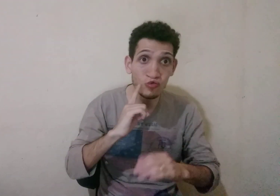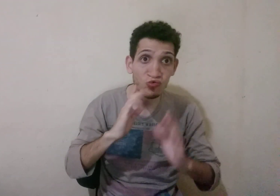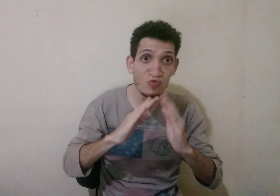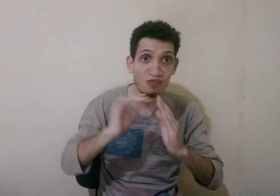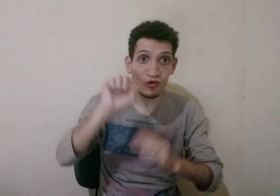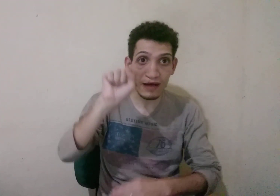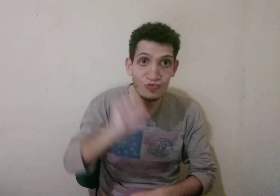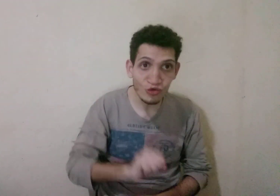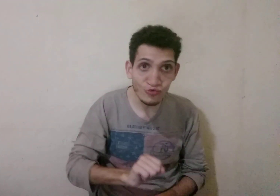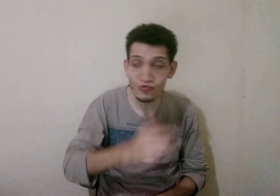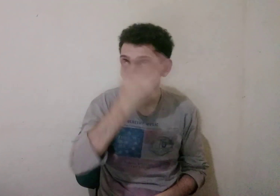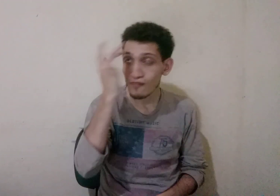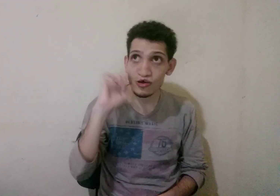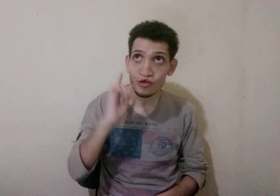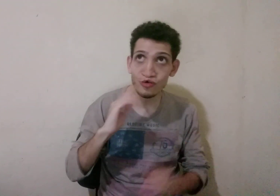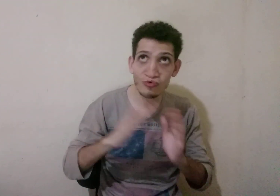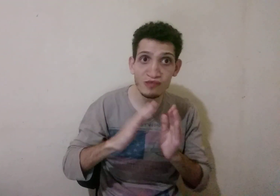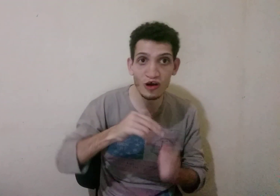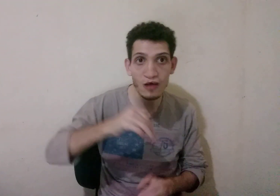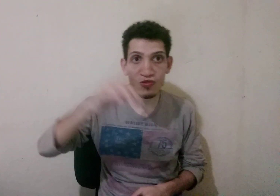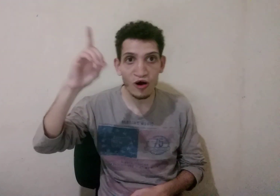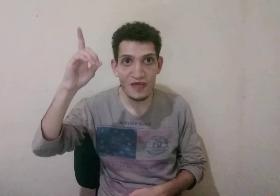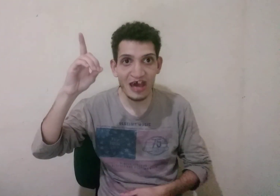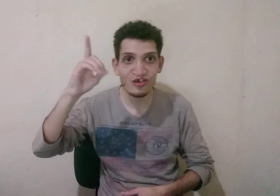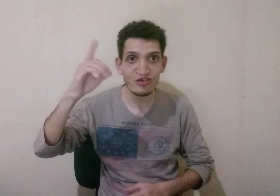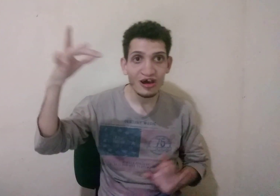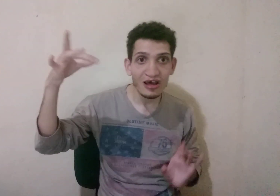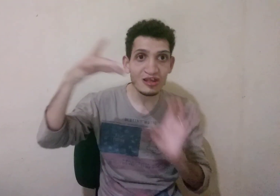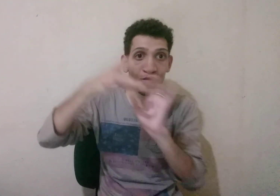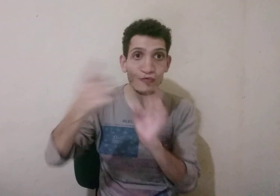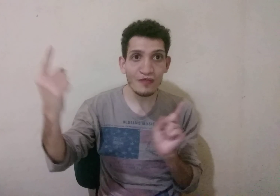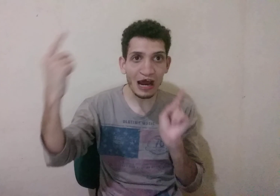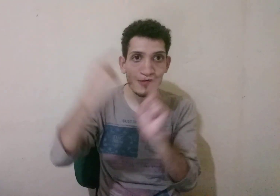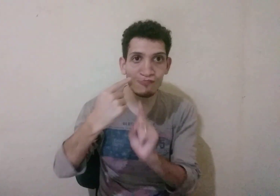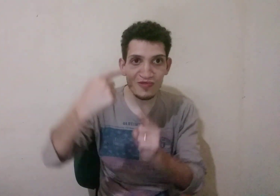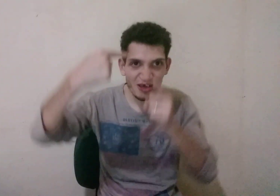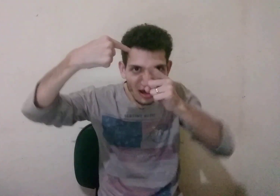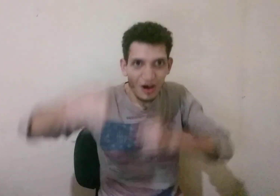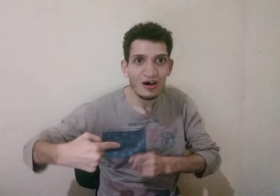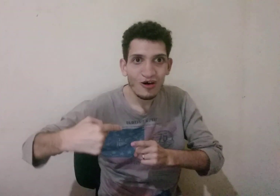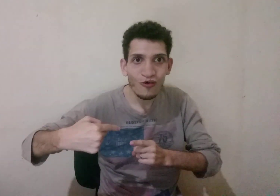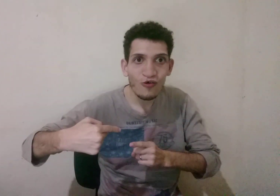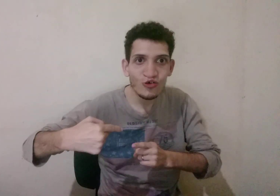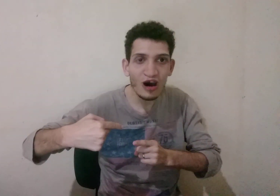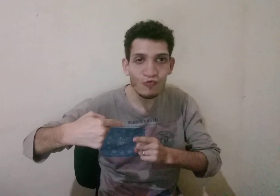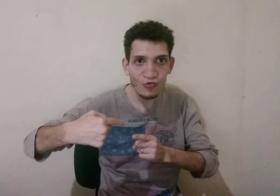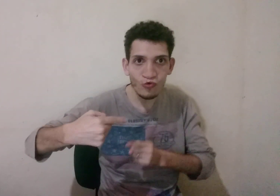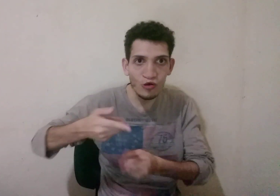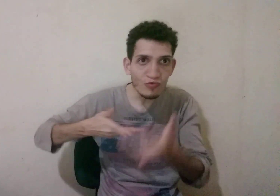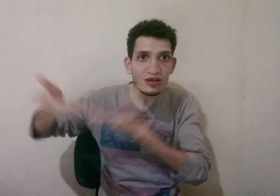que moravam no sul, pessoas que moravam no nordeste, que encontravam a colher um contra o outro e